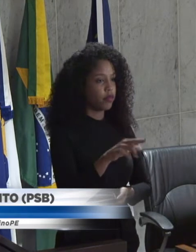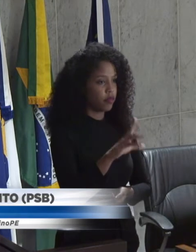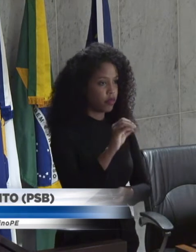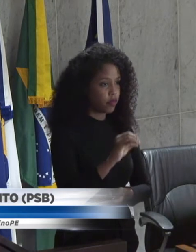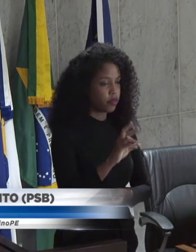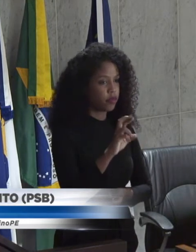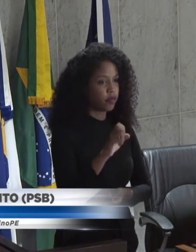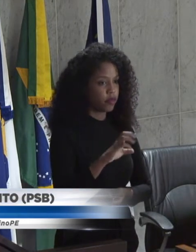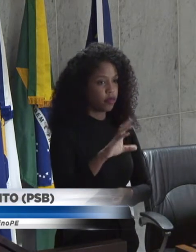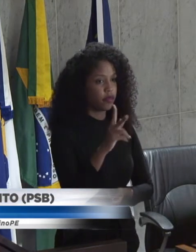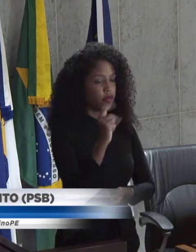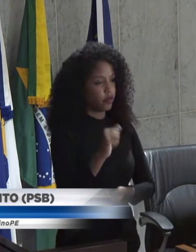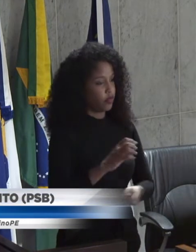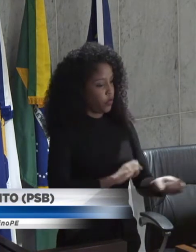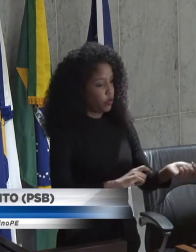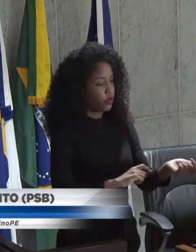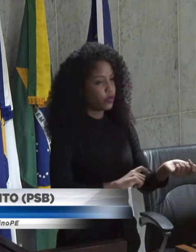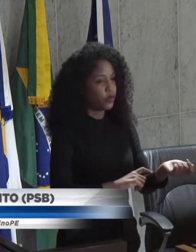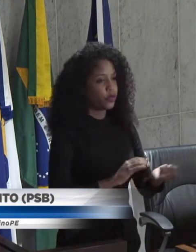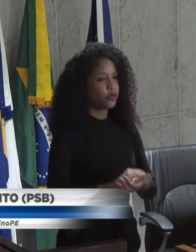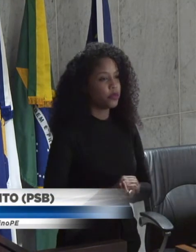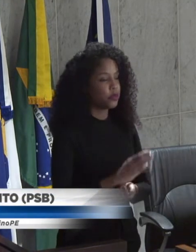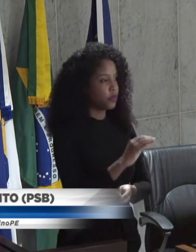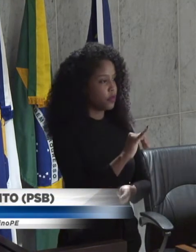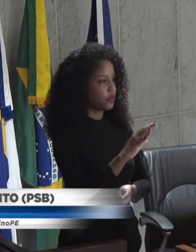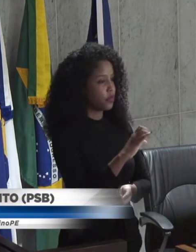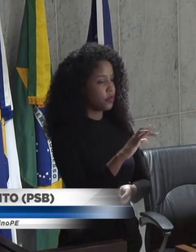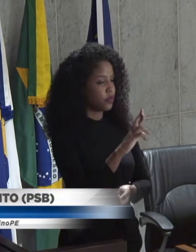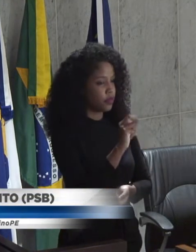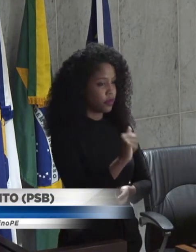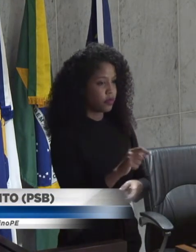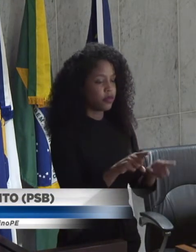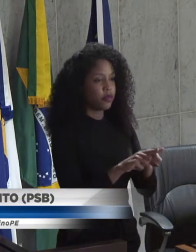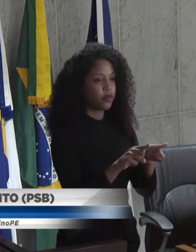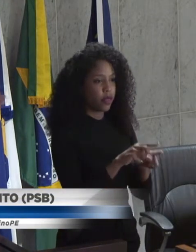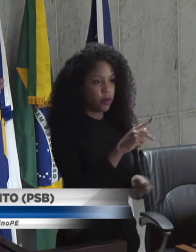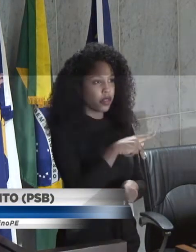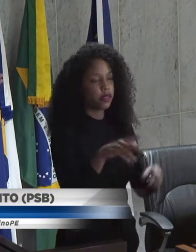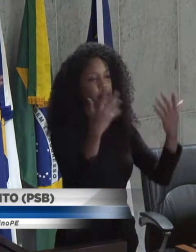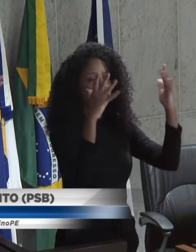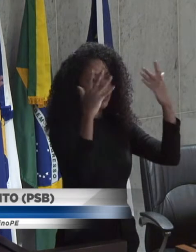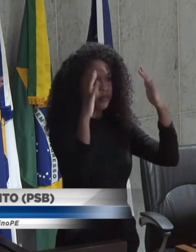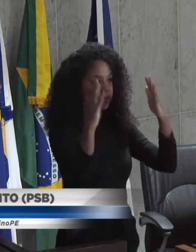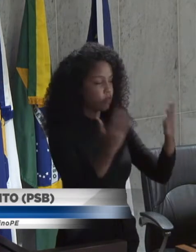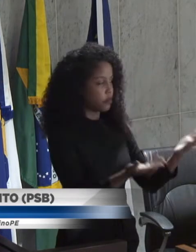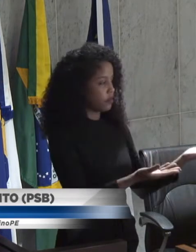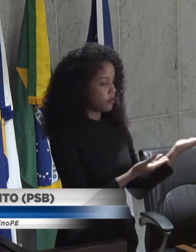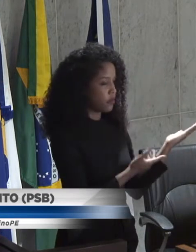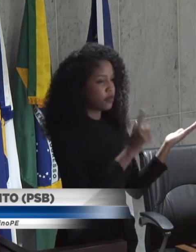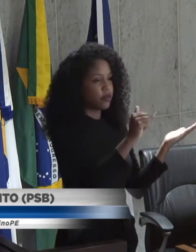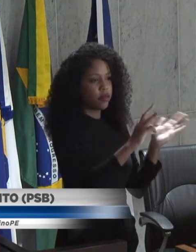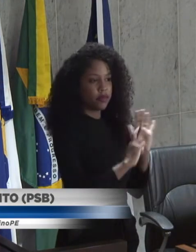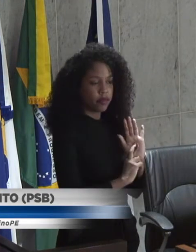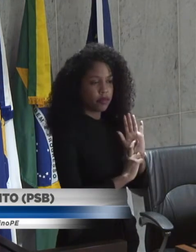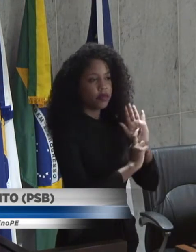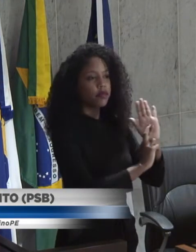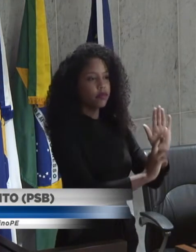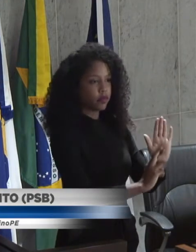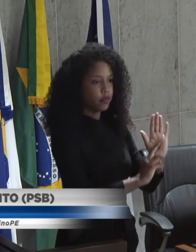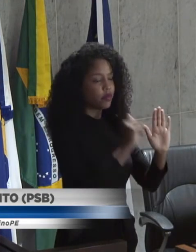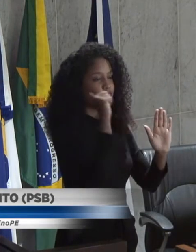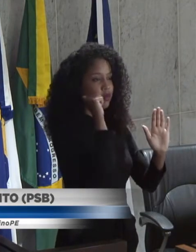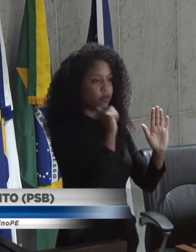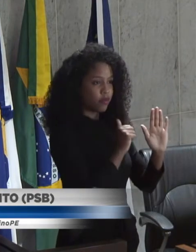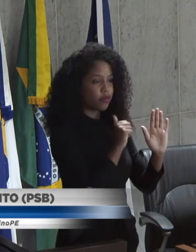Paulo Rocha, estou nervoso, tá vendo? Companheira Cícera, presidente da FETAP aí. Uma salva de palmas para a companheira Cícera, que é uma grande representação feminina